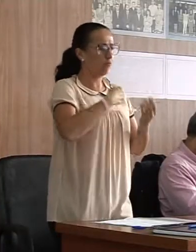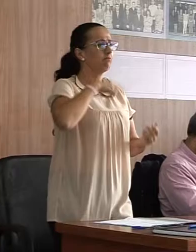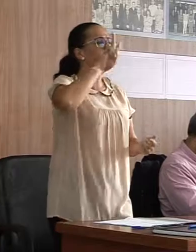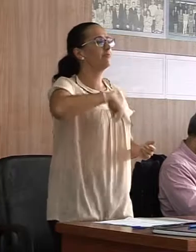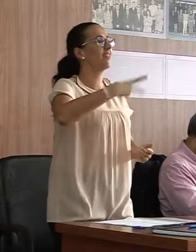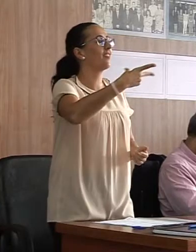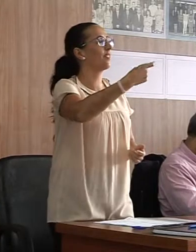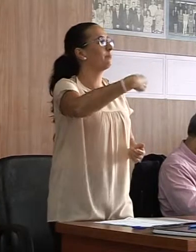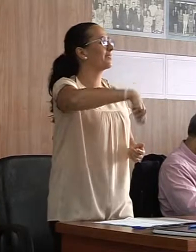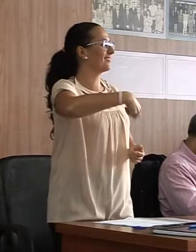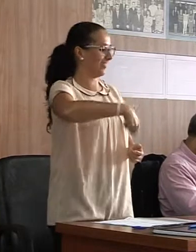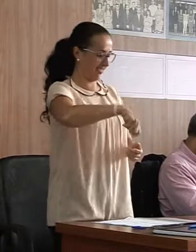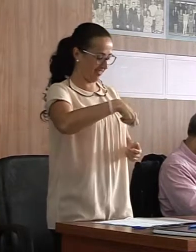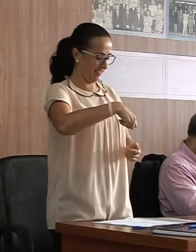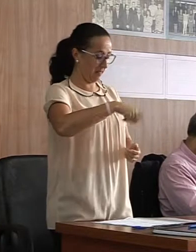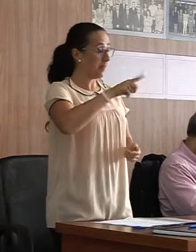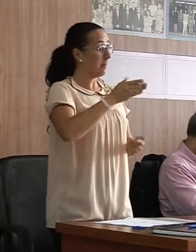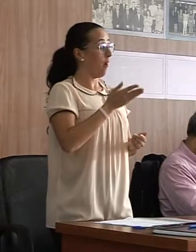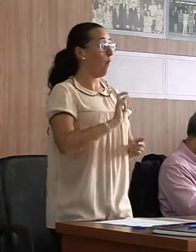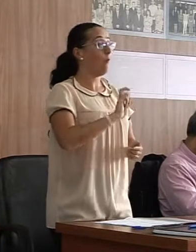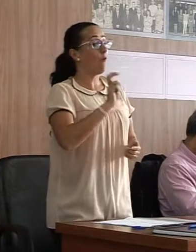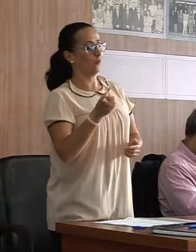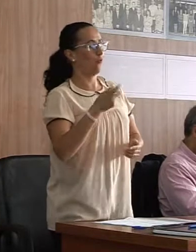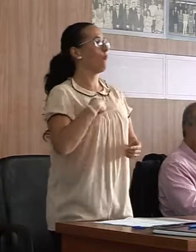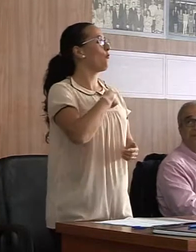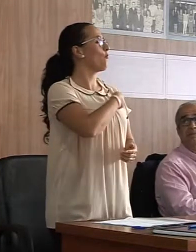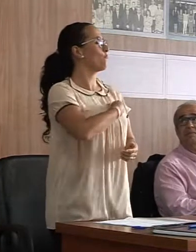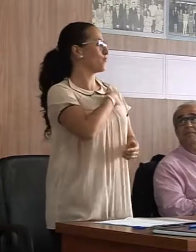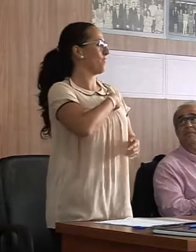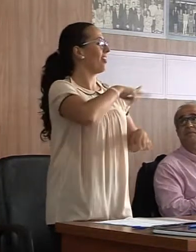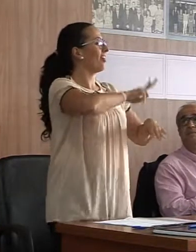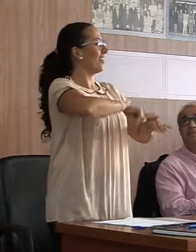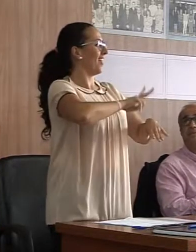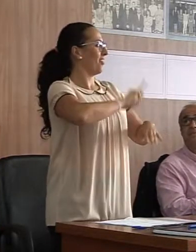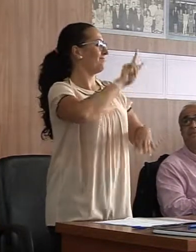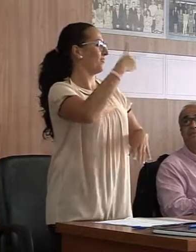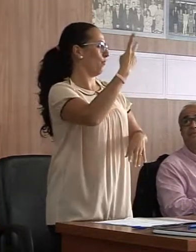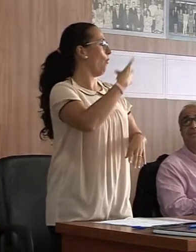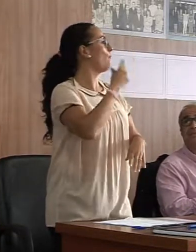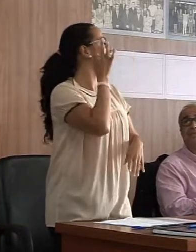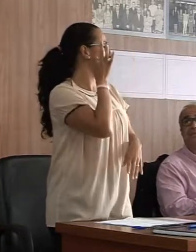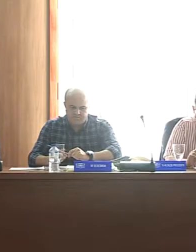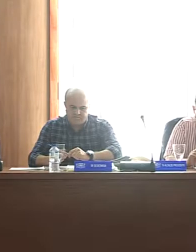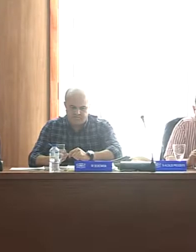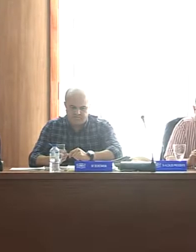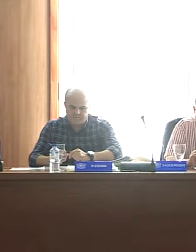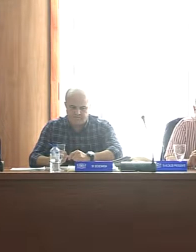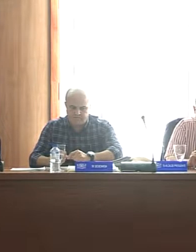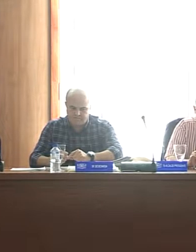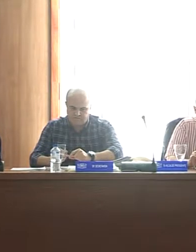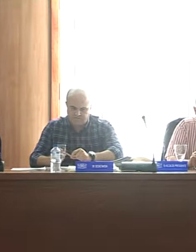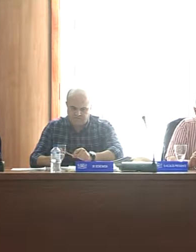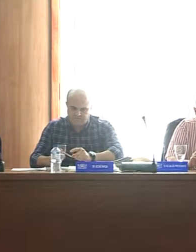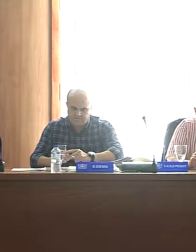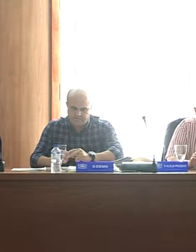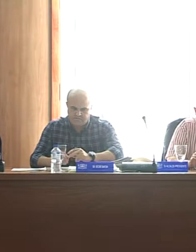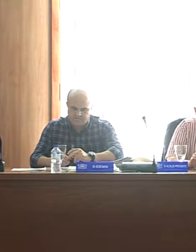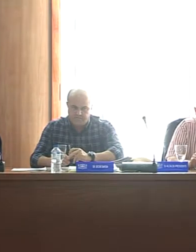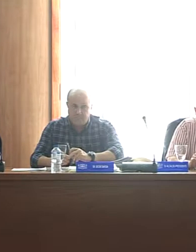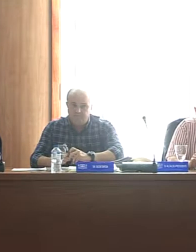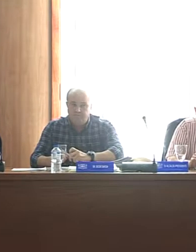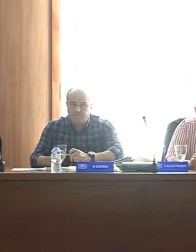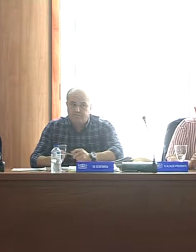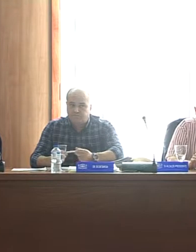27 2017 se reconocen las lenguas de signos españolas y se regulan los medios de apoyo a la comunicación oral de las